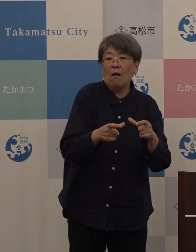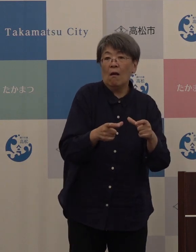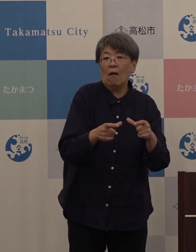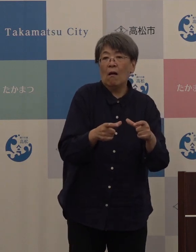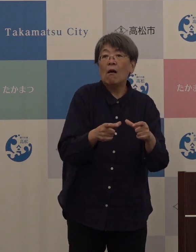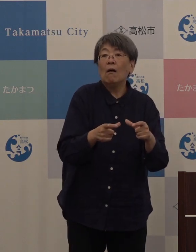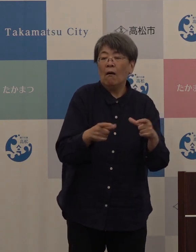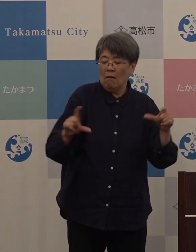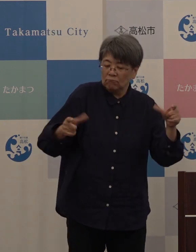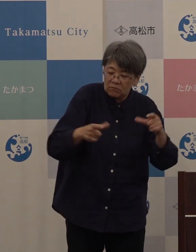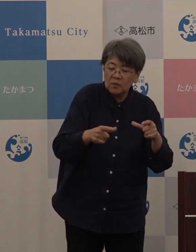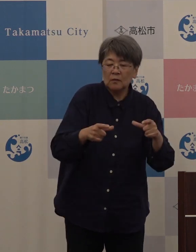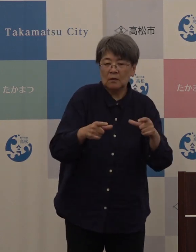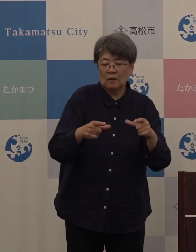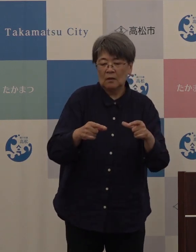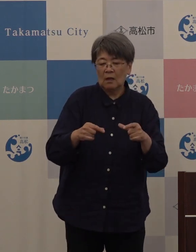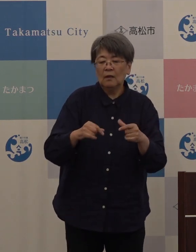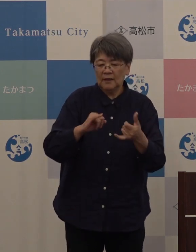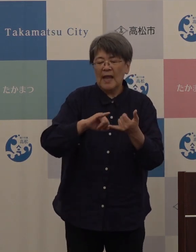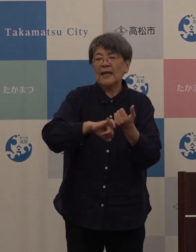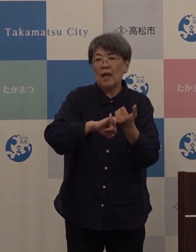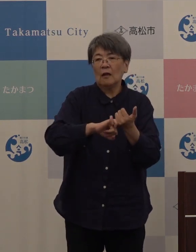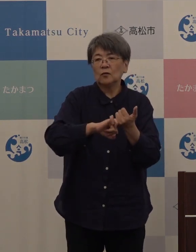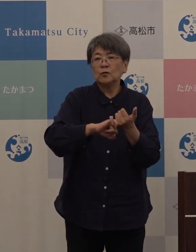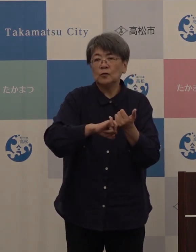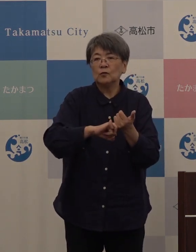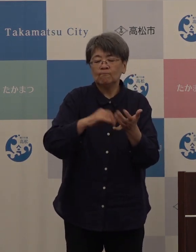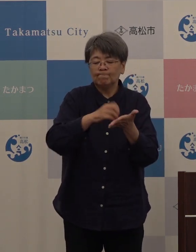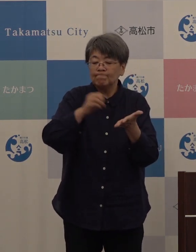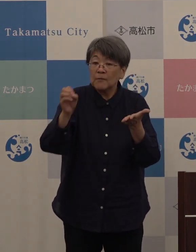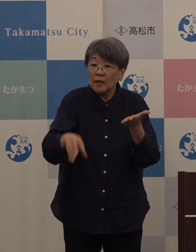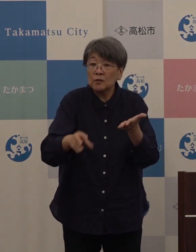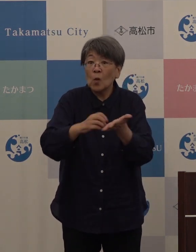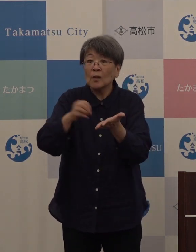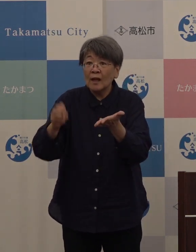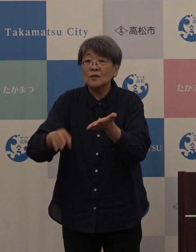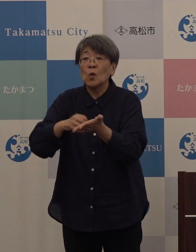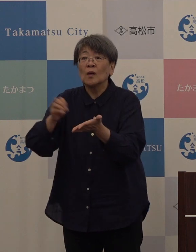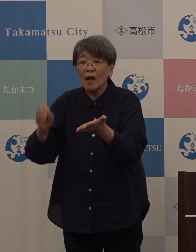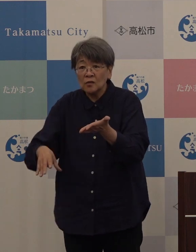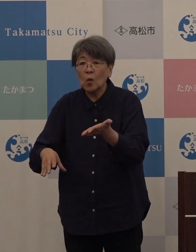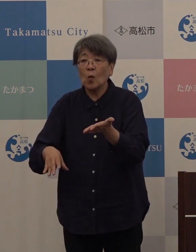契約解除を通知するという状況が発生をしておるところでございます。